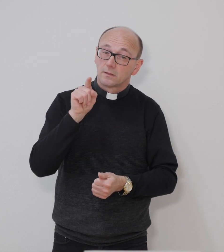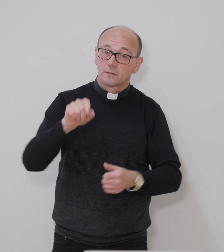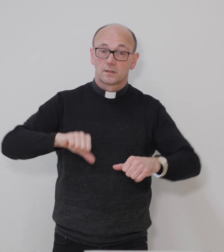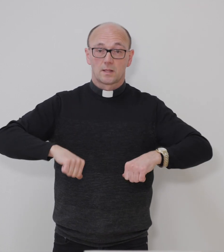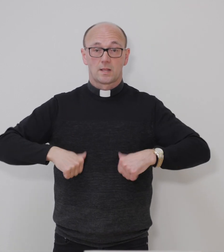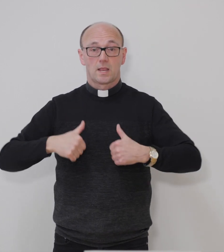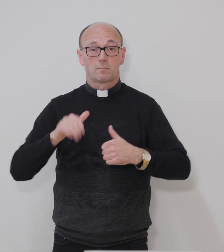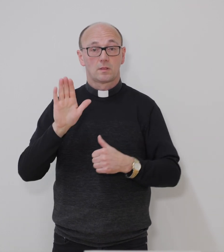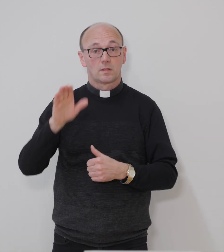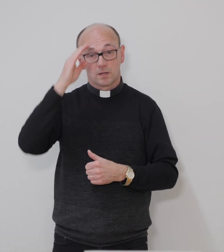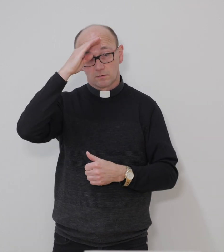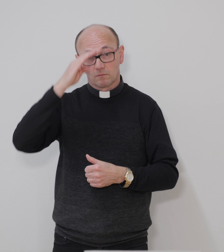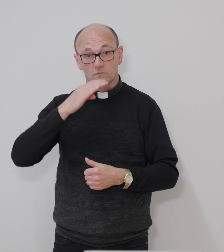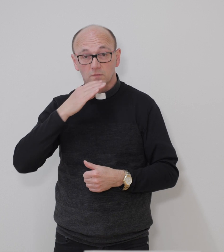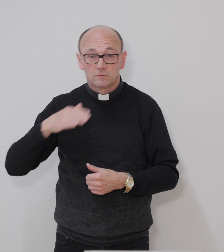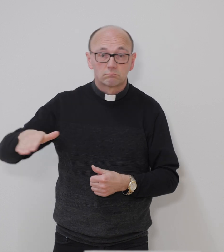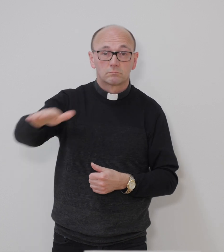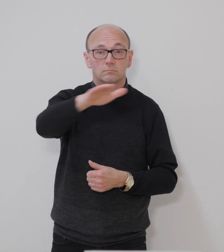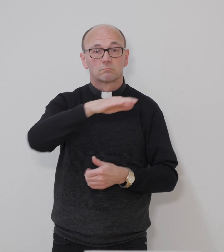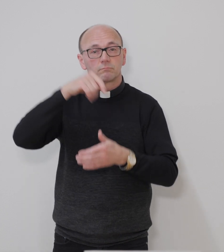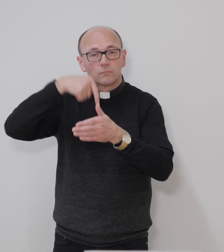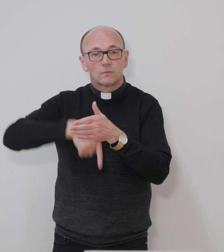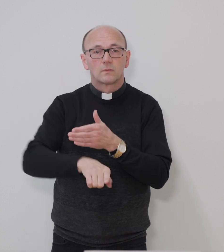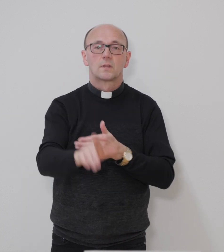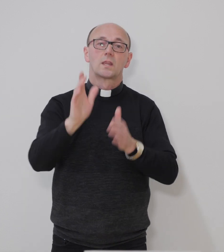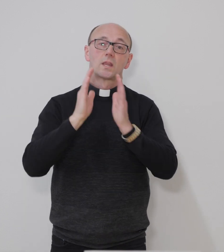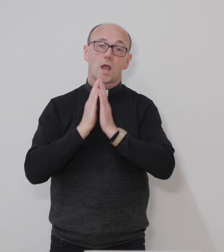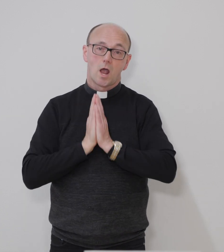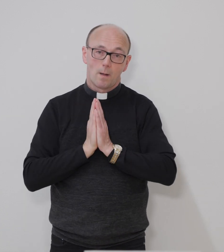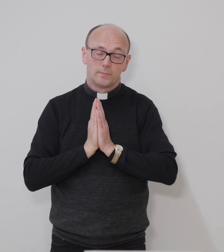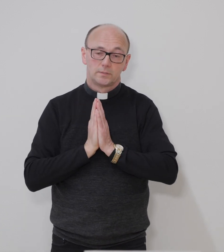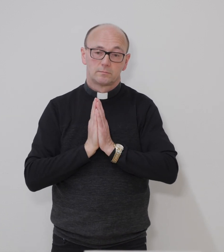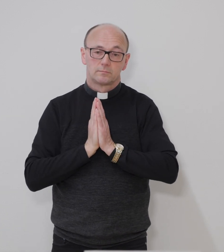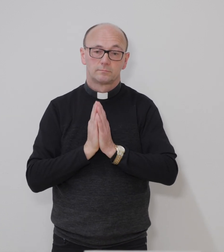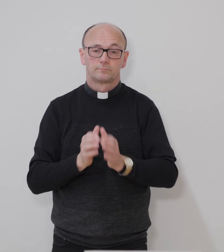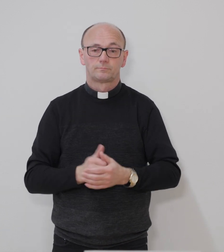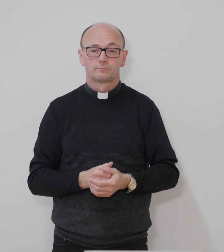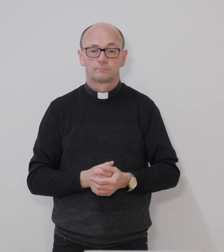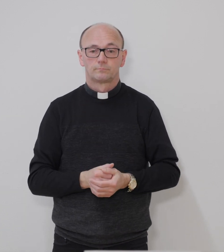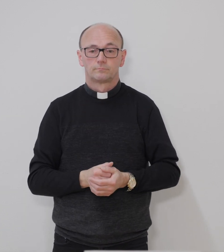Da liegst du wie vom Kreuz erschlagen,